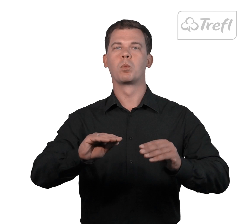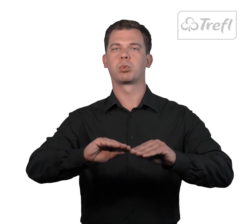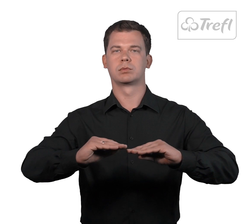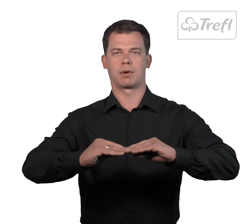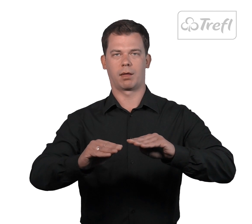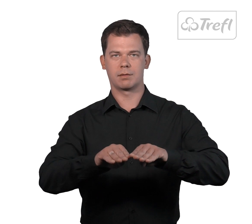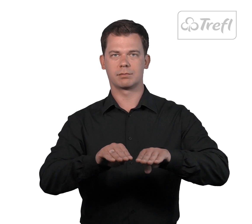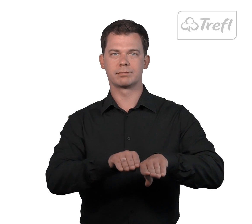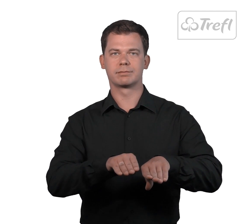Puzzle.